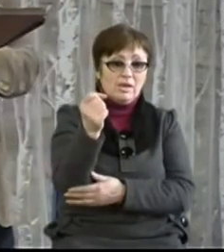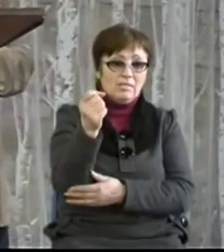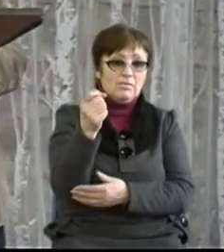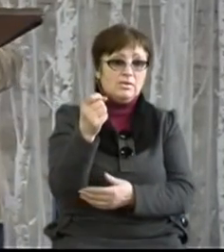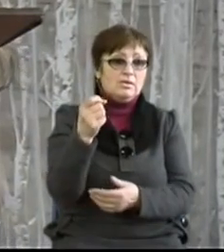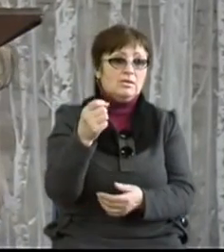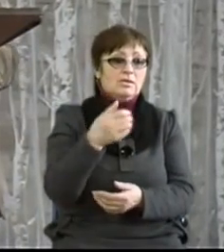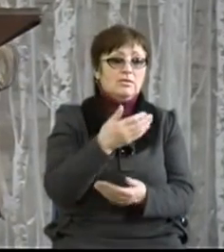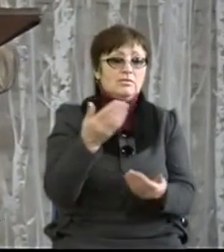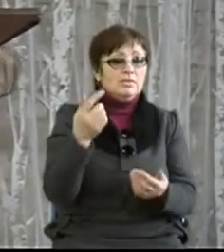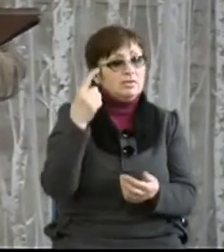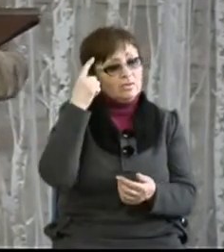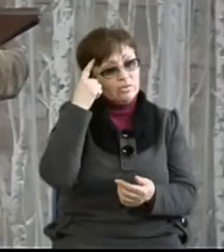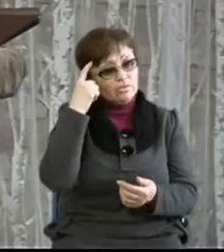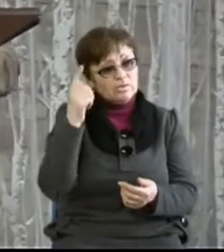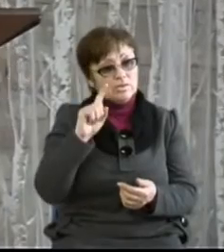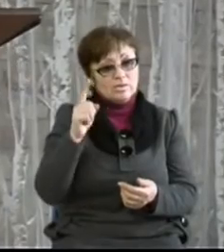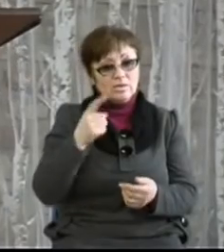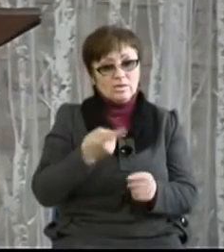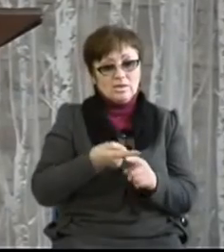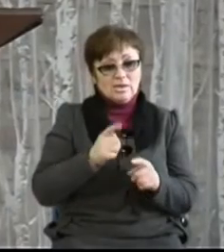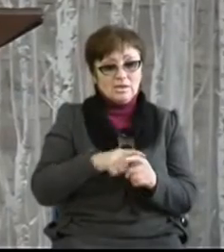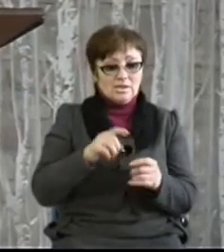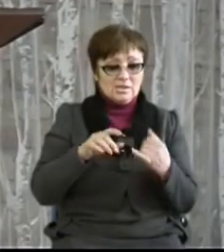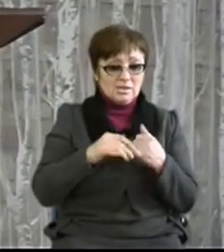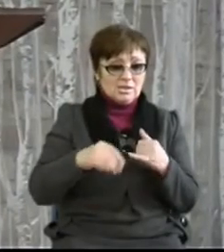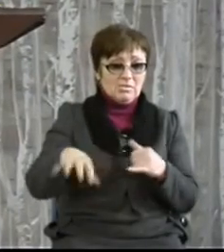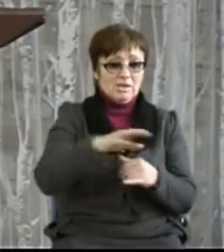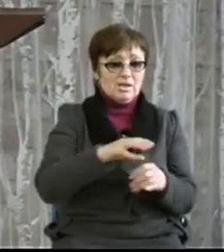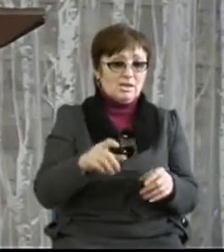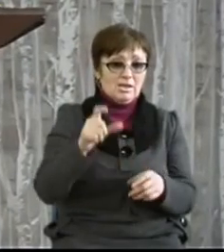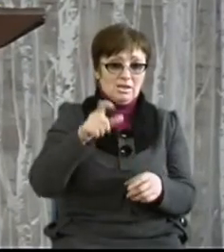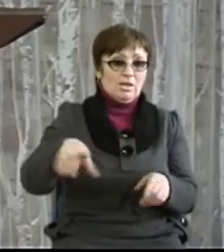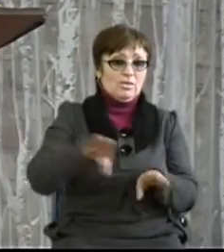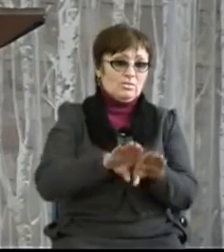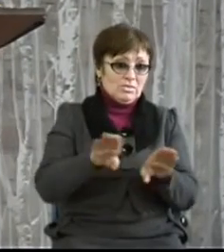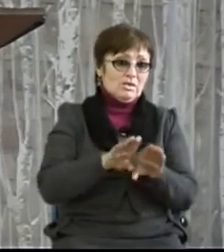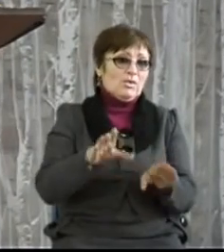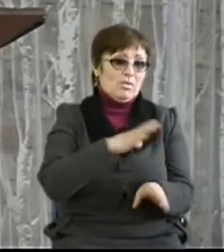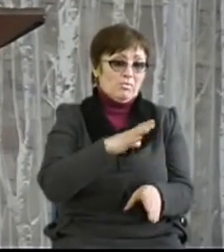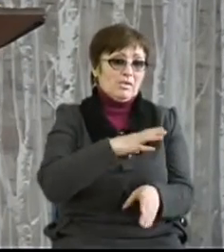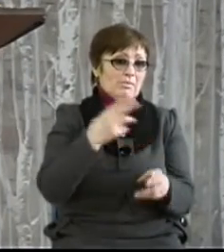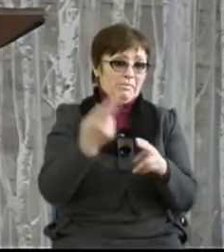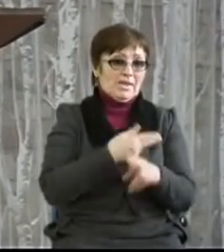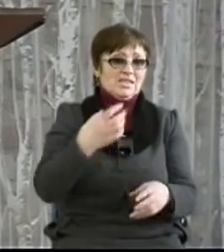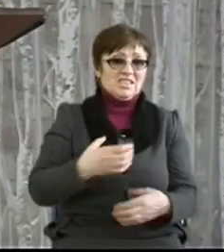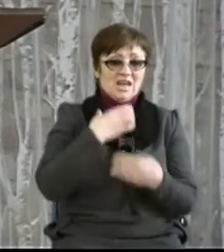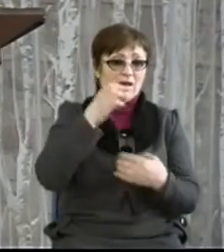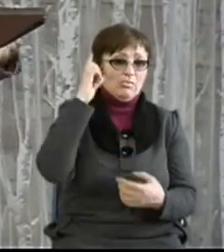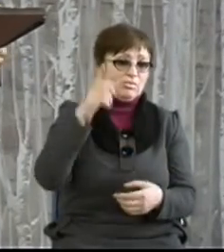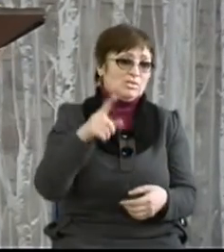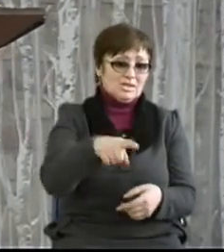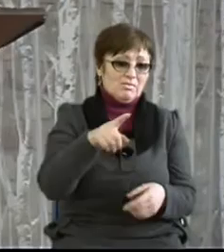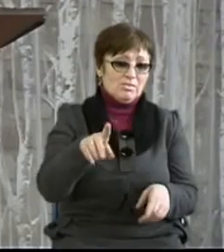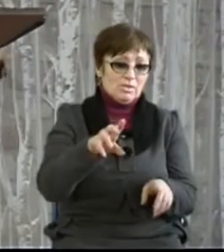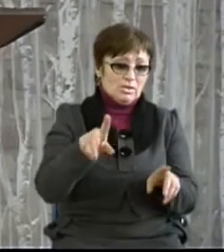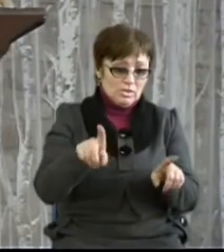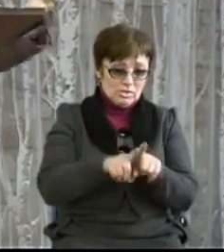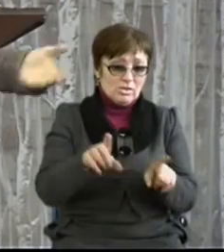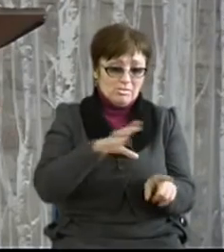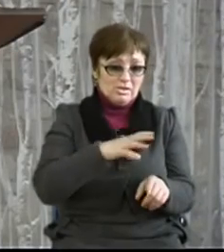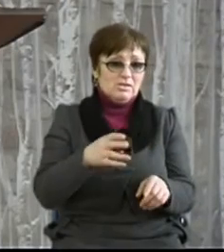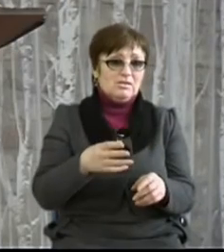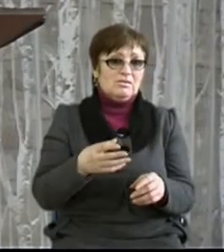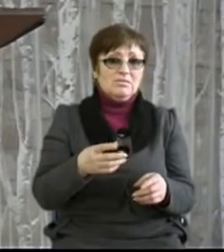то мы можем предположить и понимать, что в этой земле народ был тот же без страха Божьего. И творили, в принципе, творился там какой-то